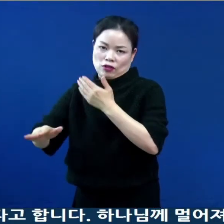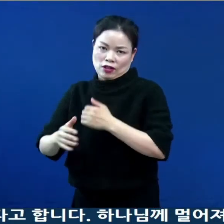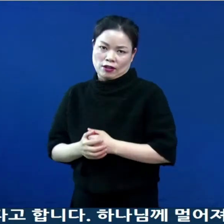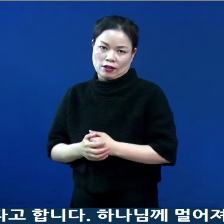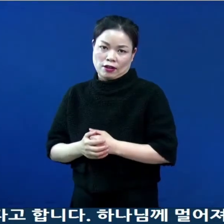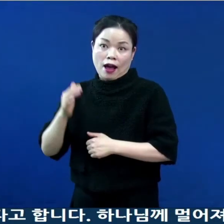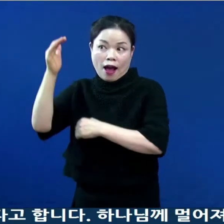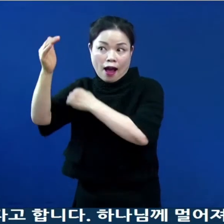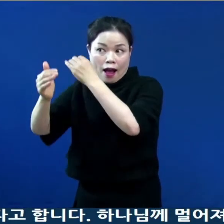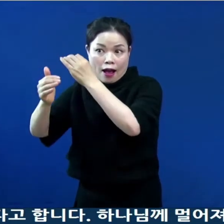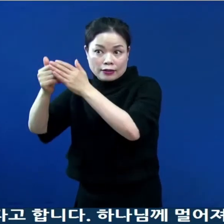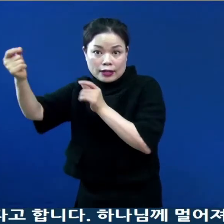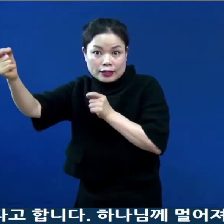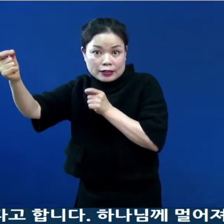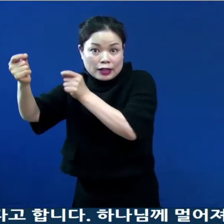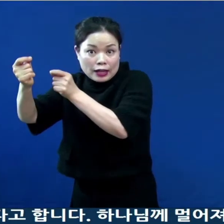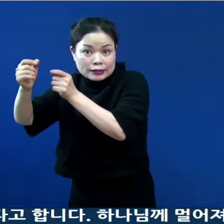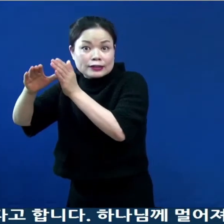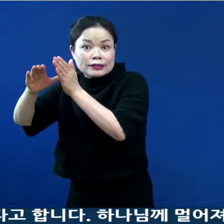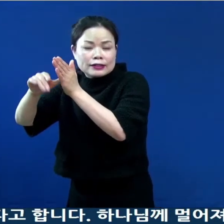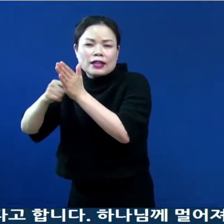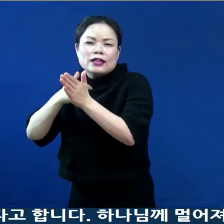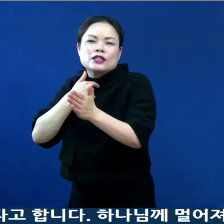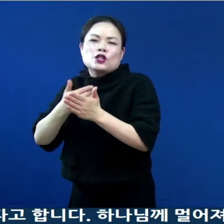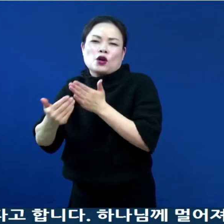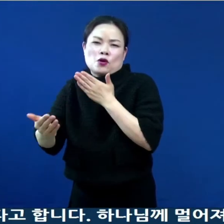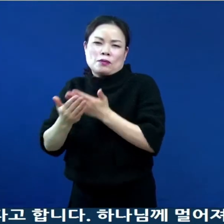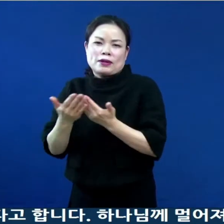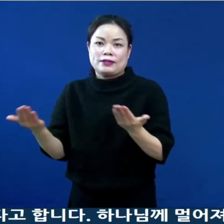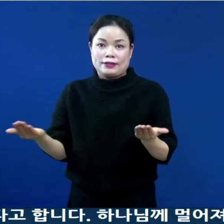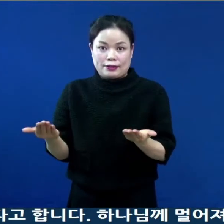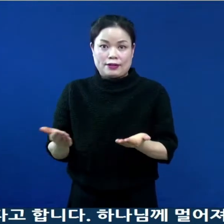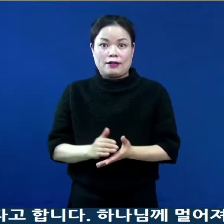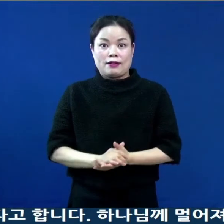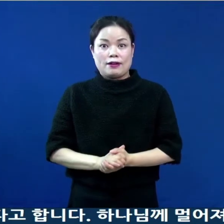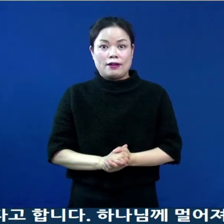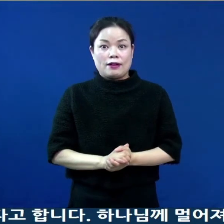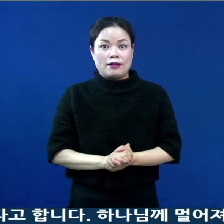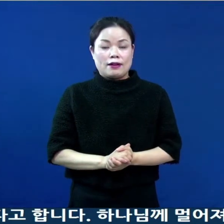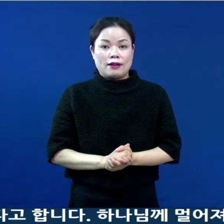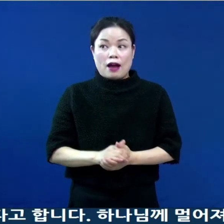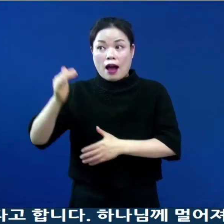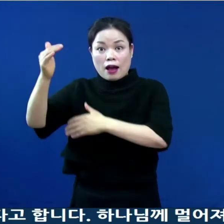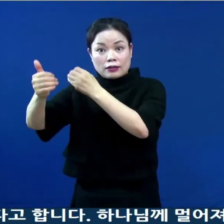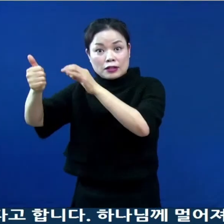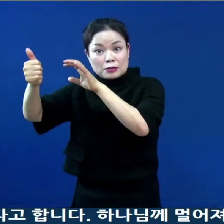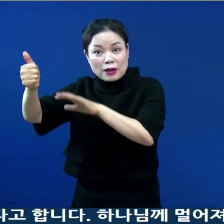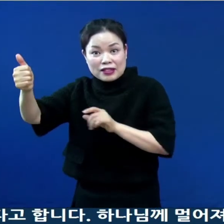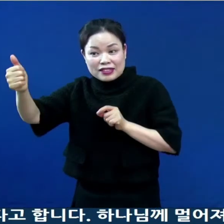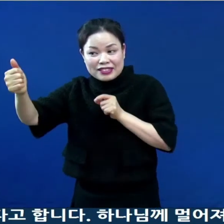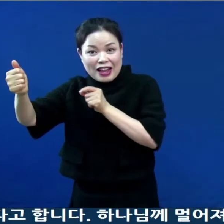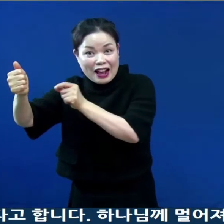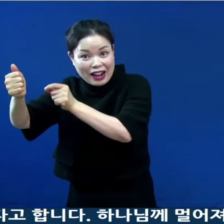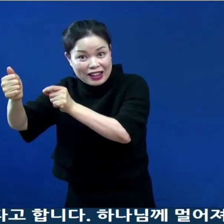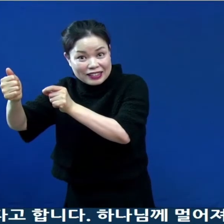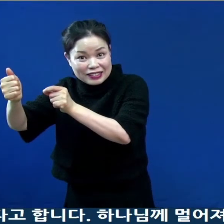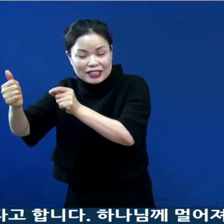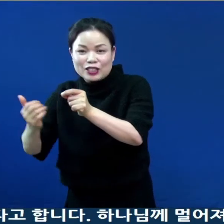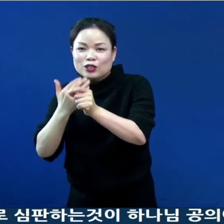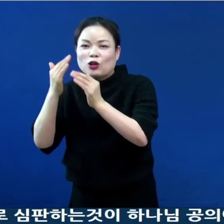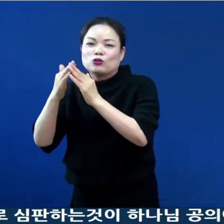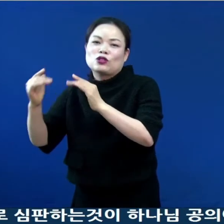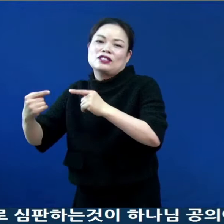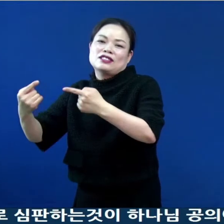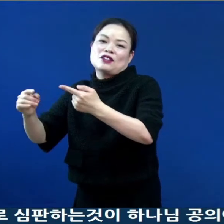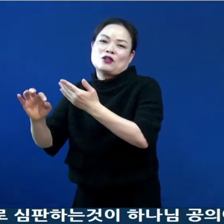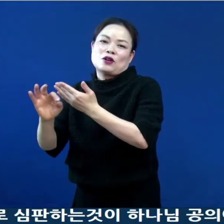하나님 앞에 가까이 갔을 때 경험했던 일이라는 겁니다. 하나님 앞에 가까이 가는 것, 성소에